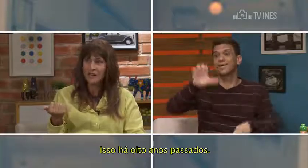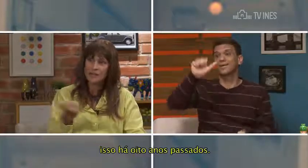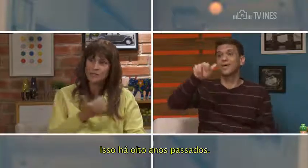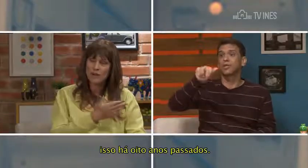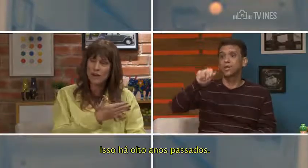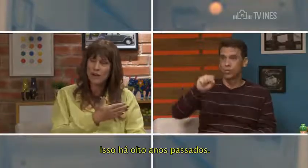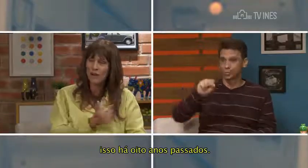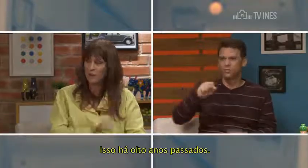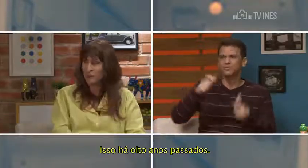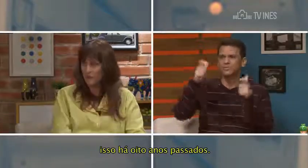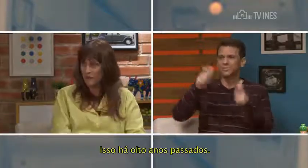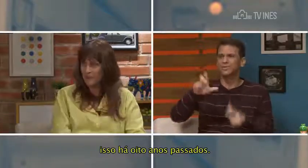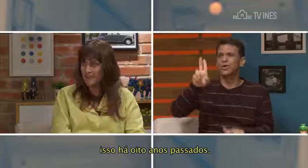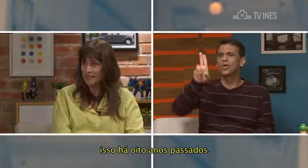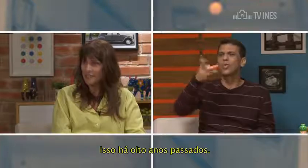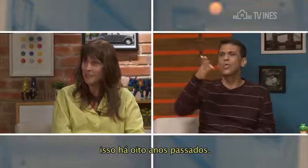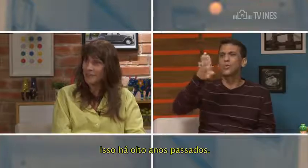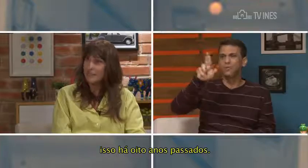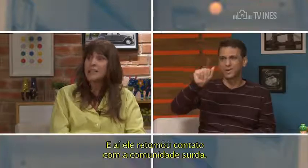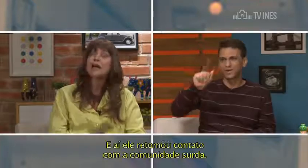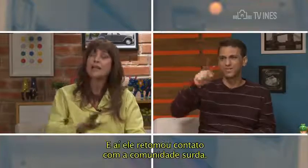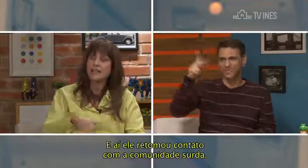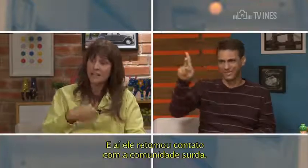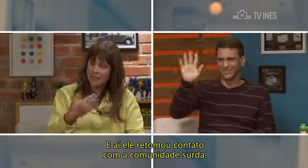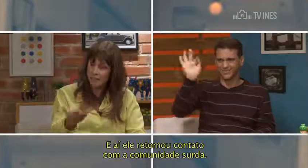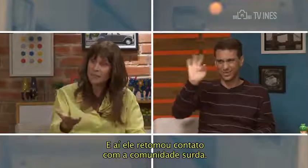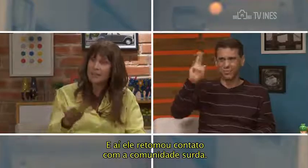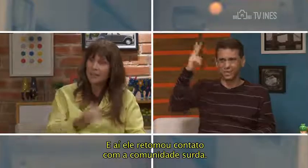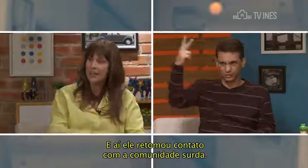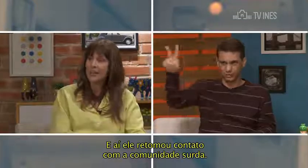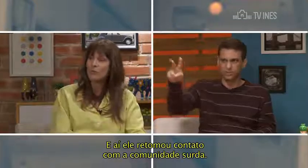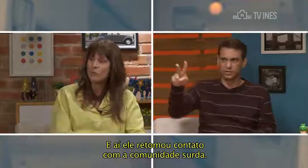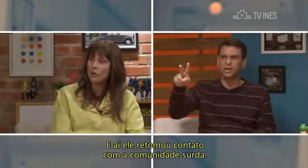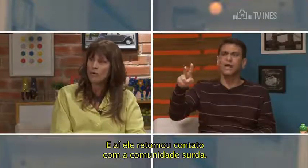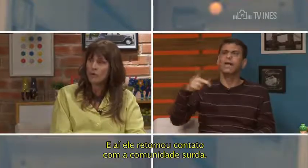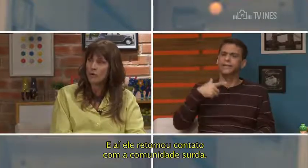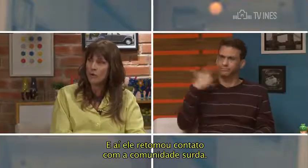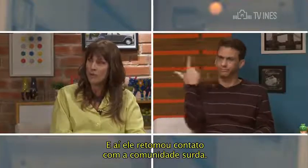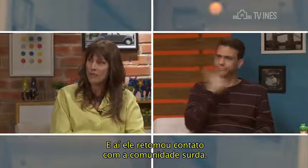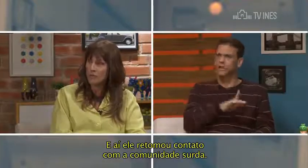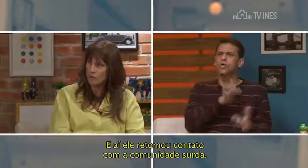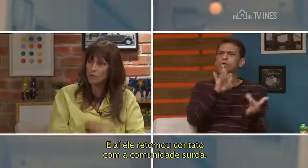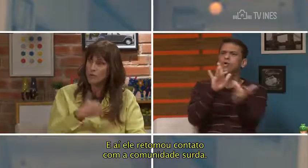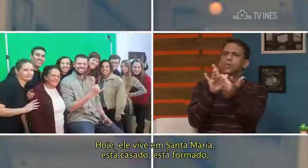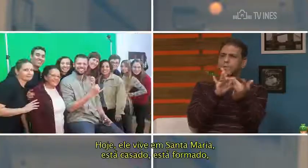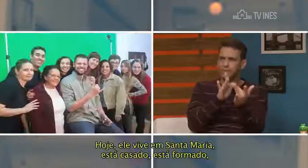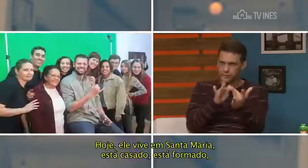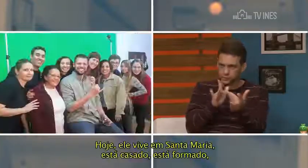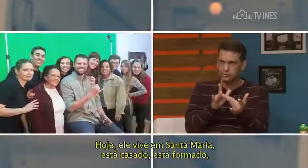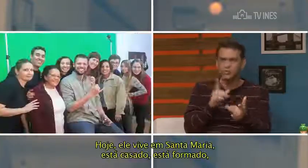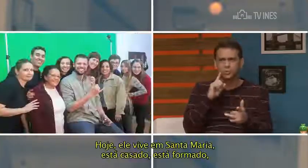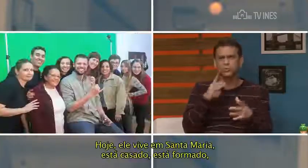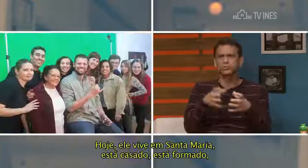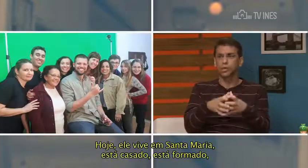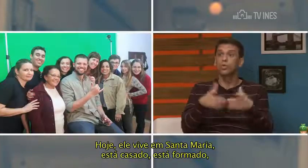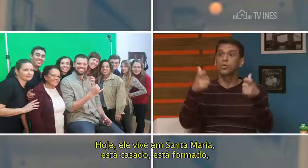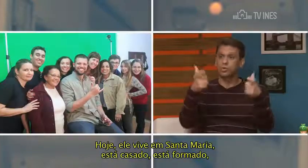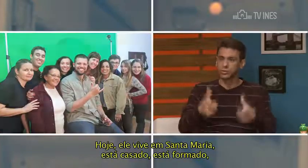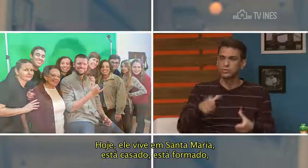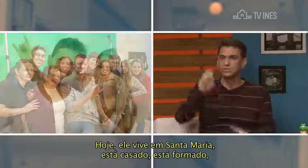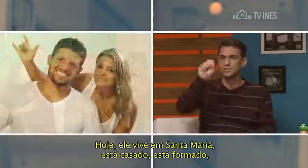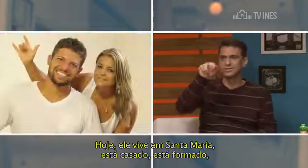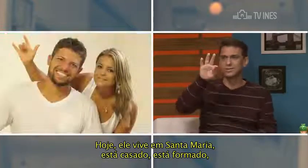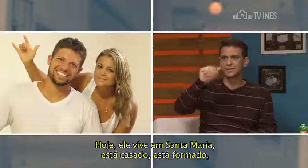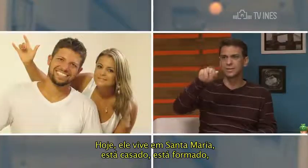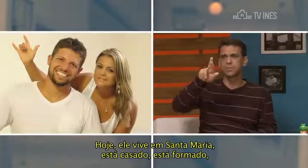UBRA. Isso há 8 anos passados, e aí ele retomou o contato com a comunidade surda. Hoje ele vive em Santa Maria,